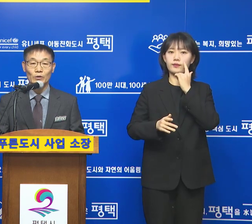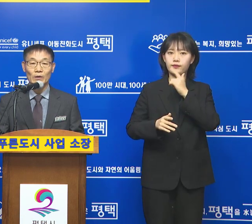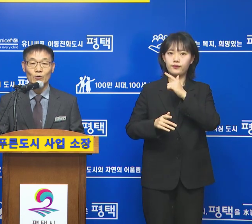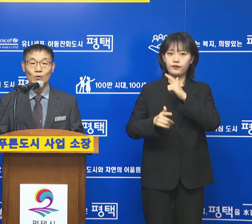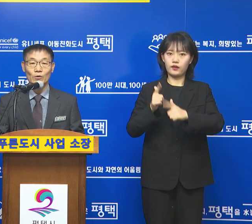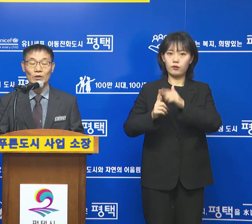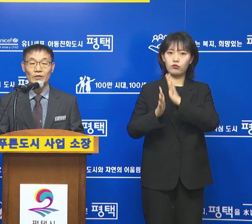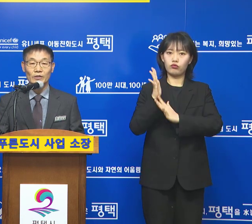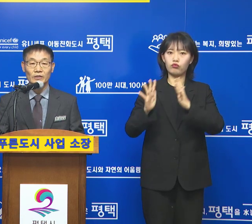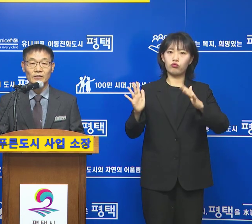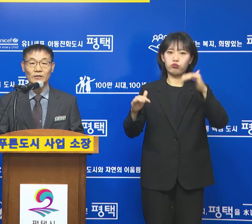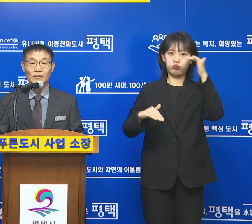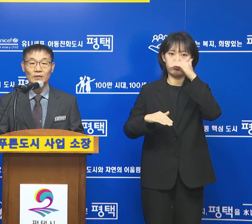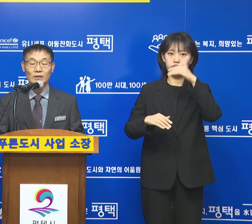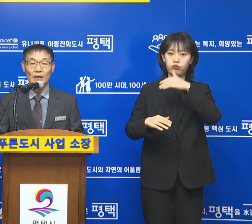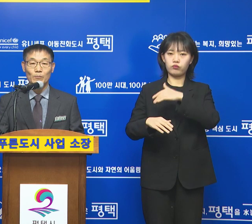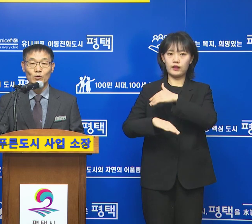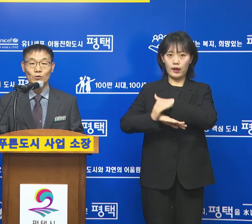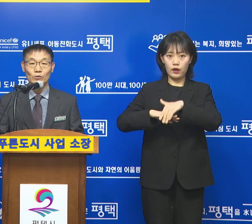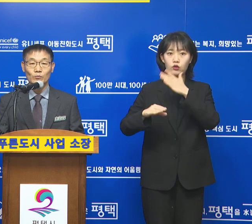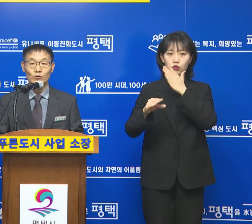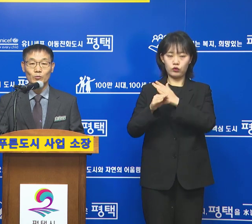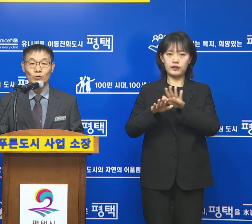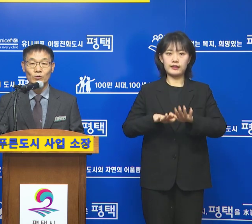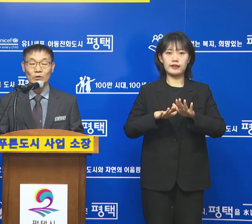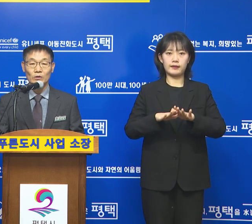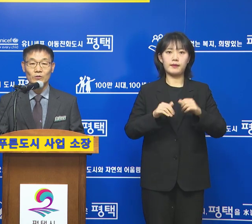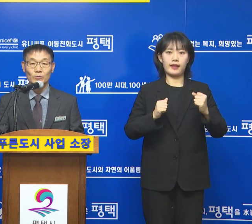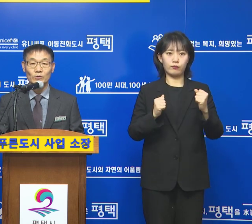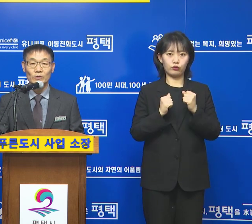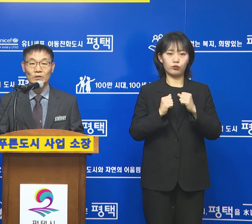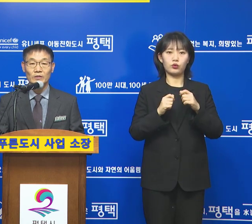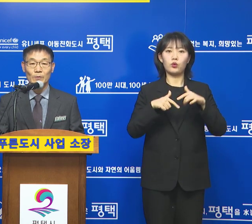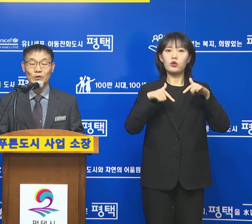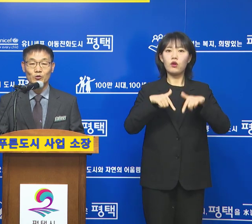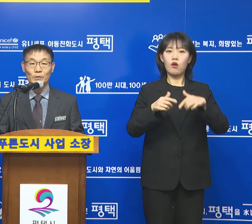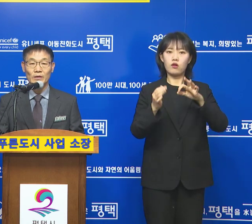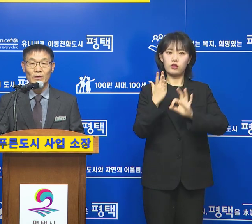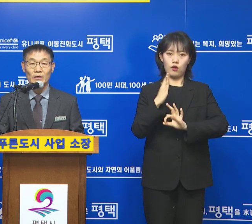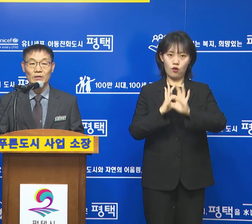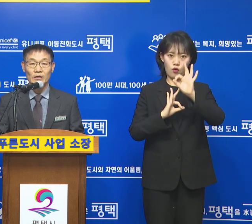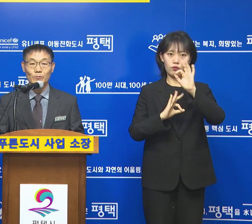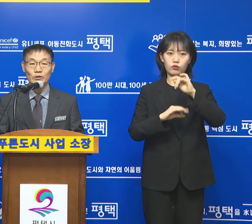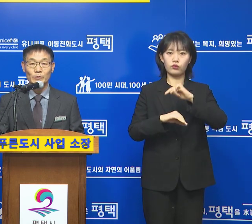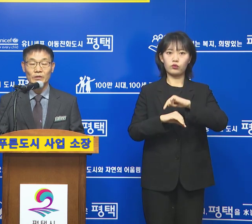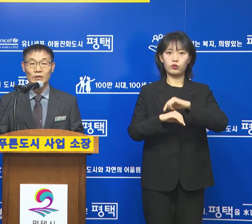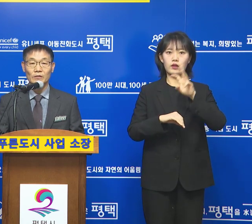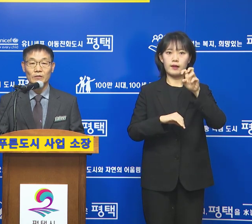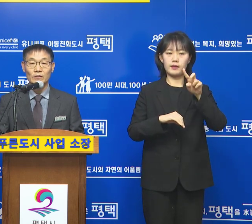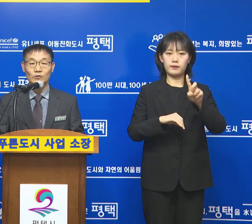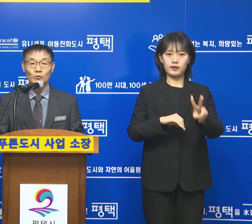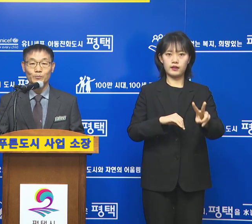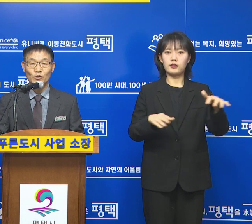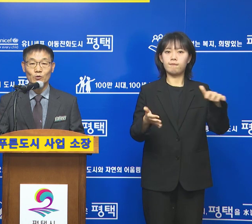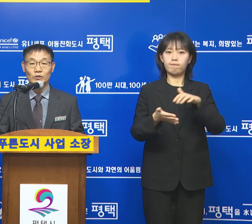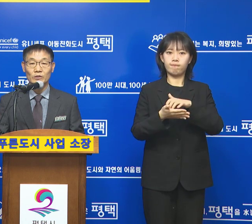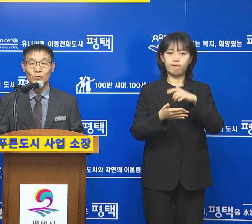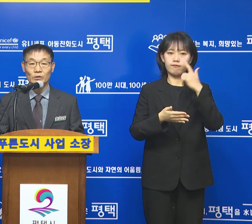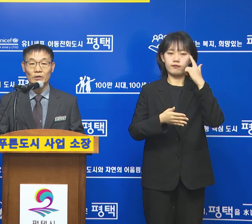정원을 조성해왔고 현재는 남부, 북부, 서부, 참여우숲에 32개의